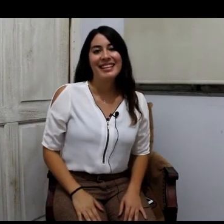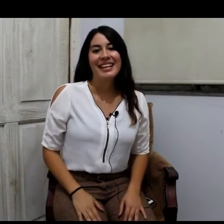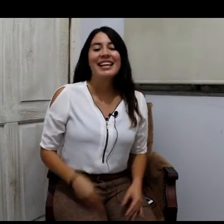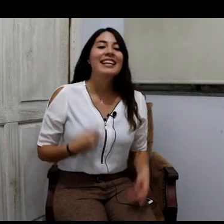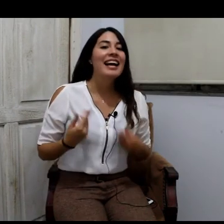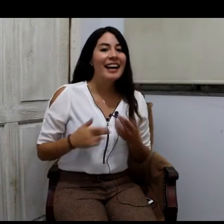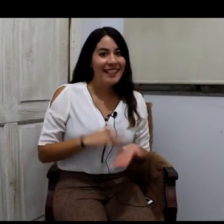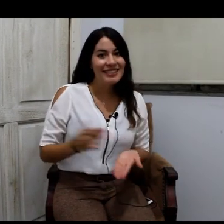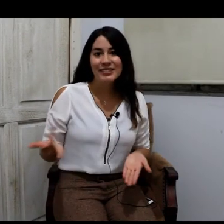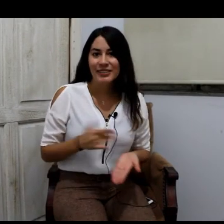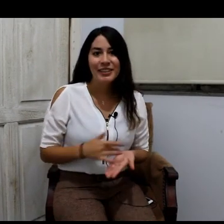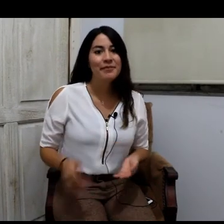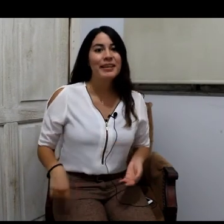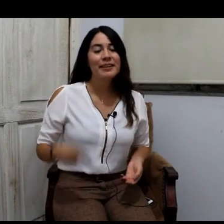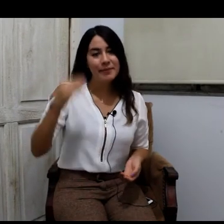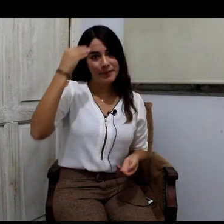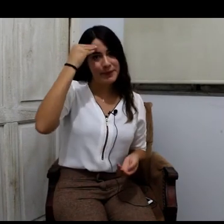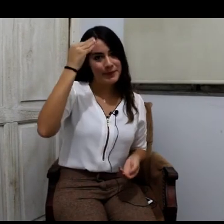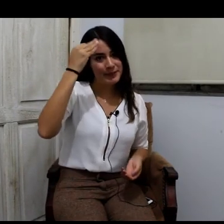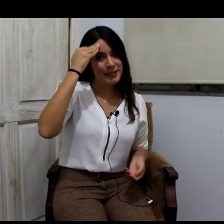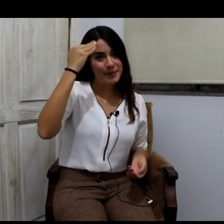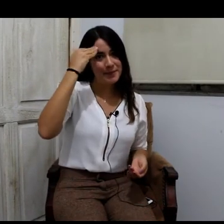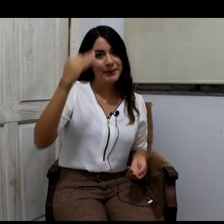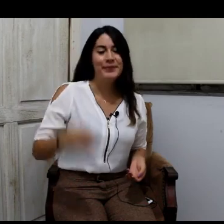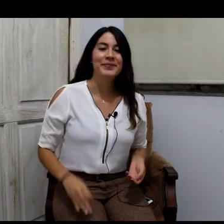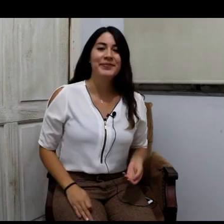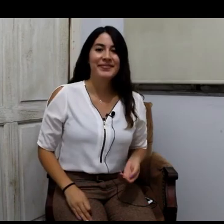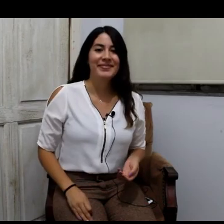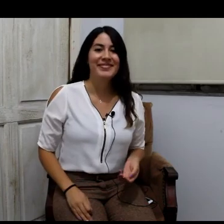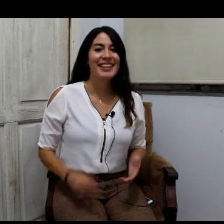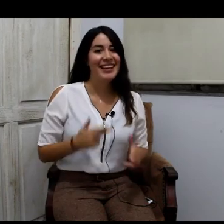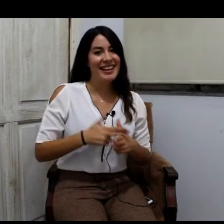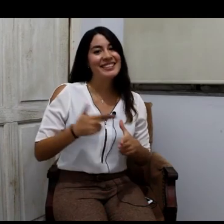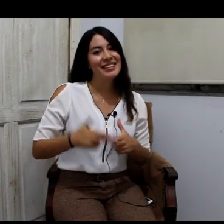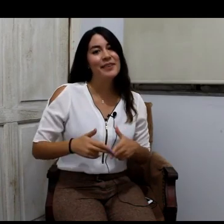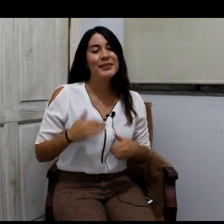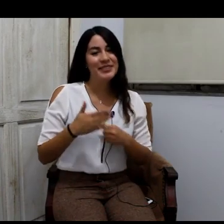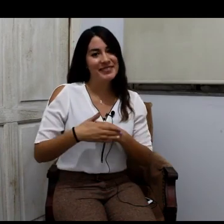Y agradezco también por su tiempo. Hasta la próxima.